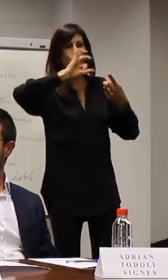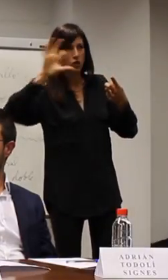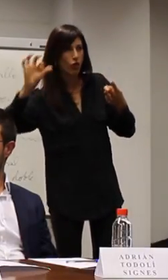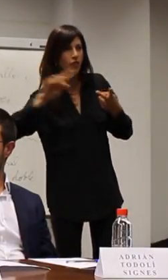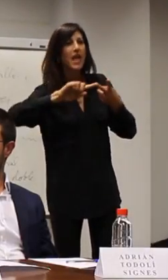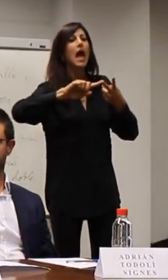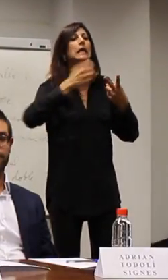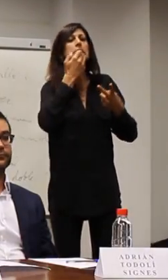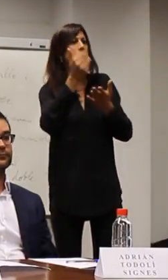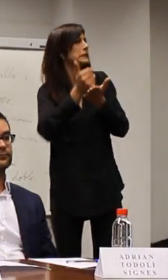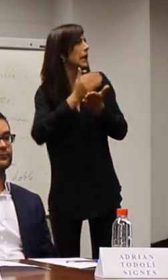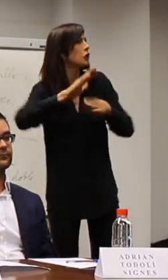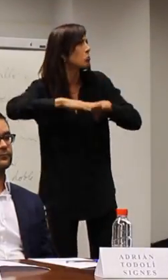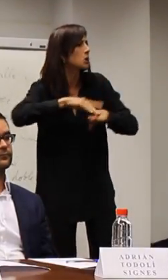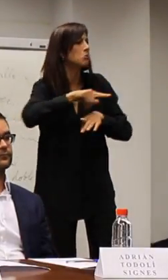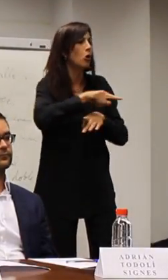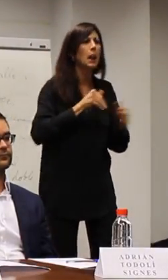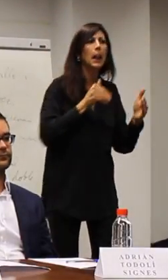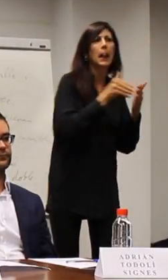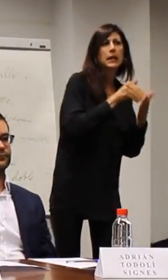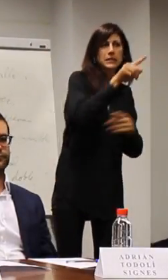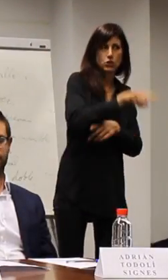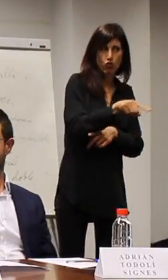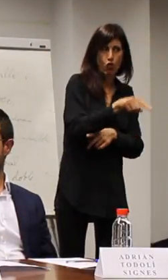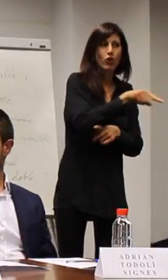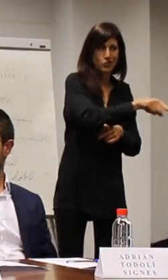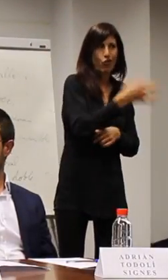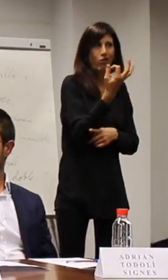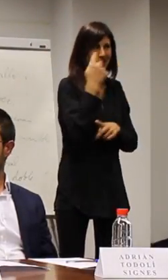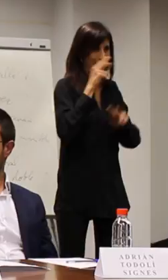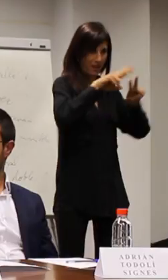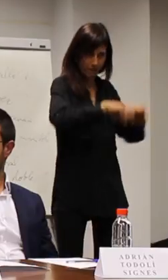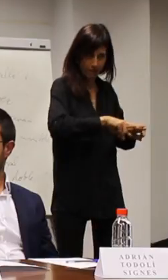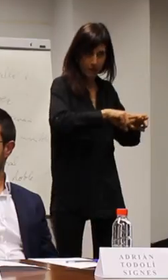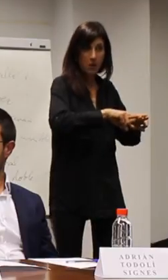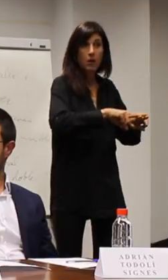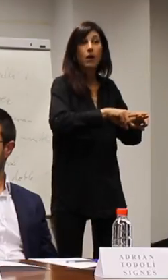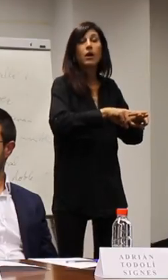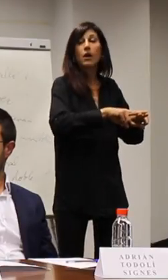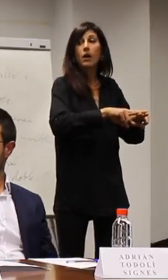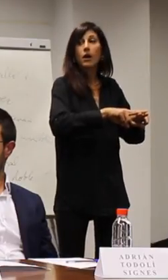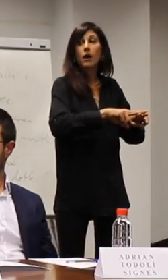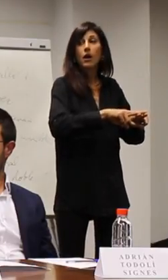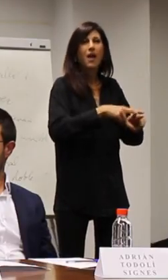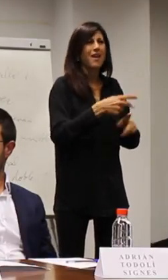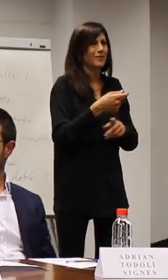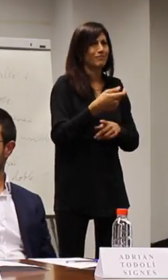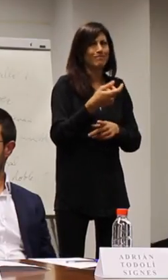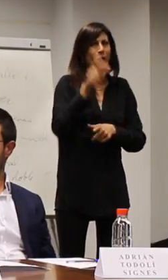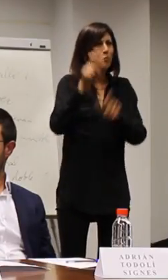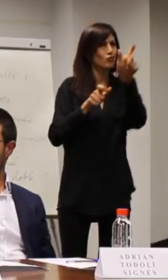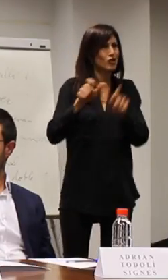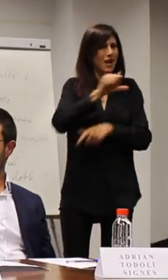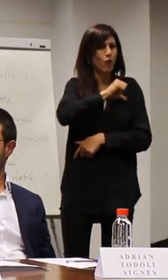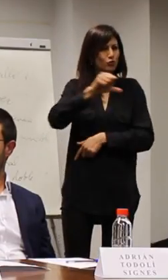llega al salario mínimo o no, y entonces nos plantea el problema que también encontramos en materia laboral en muchos tipos de autónomos que llevan a cabo